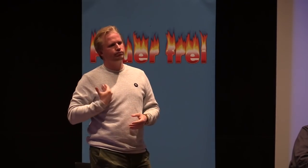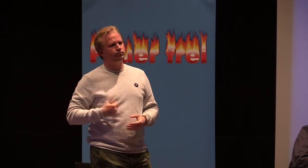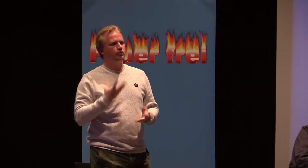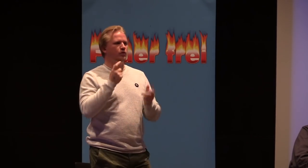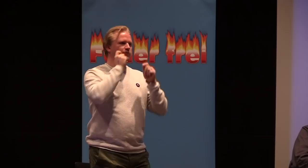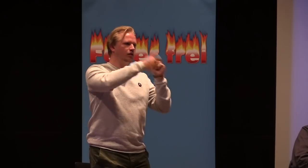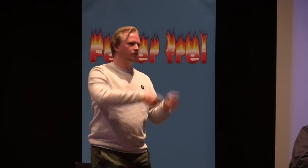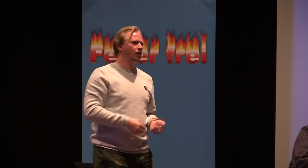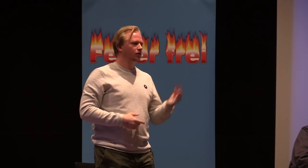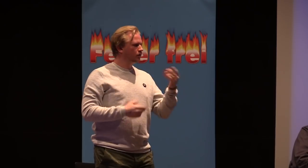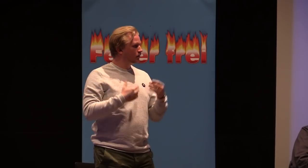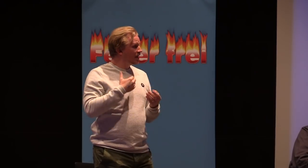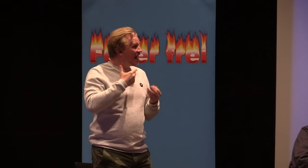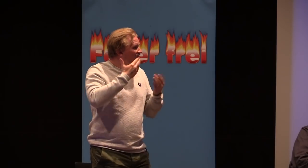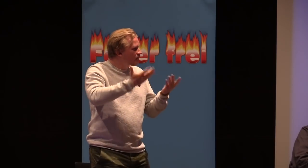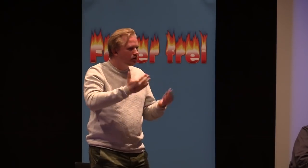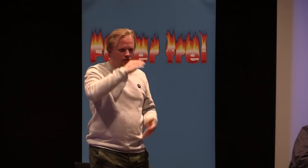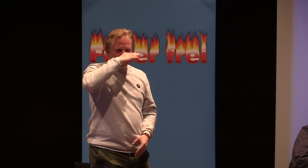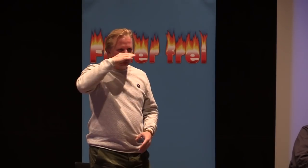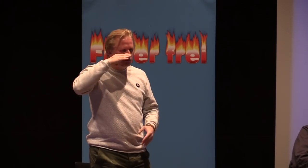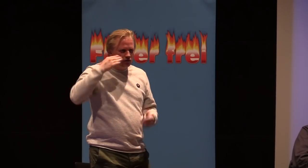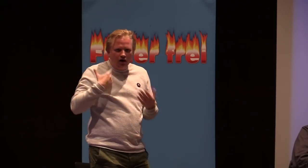das Thema durch. Wir im Görlsenpreis sitzen aber immer noch auf diesen